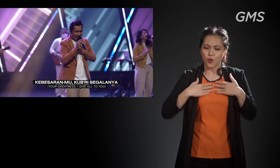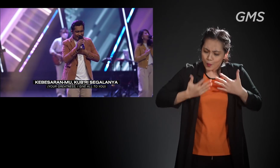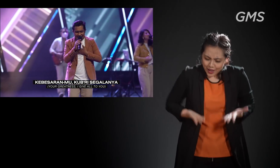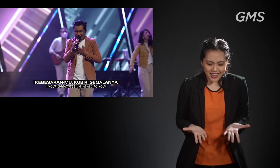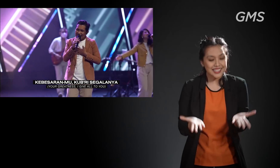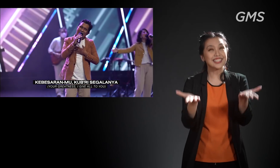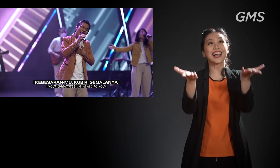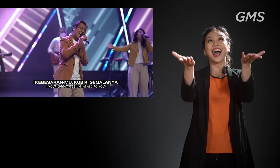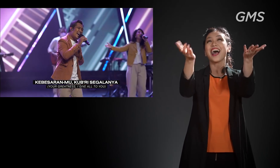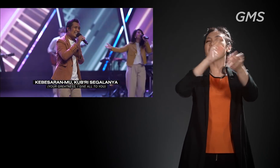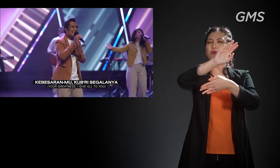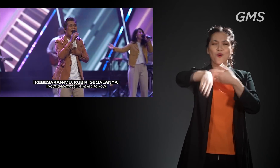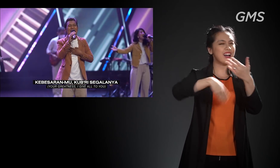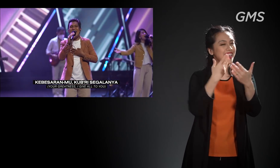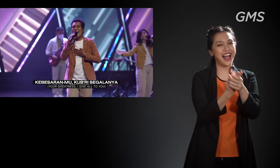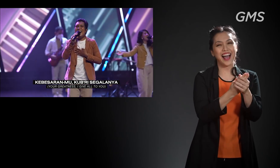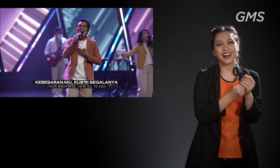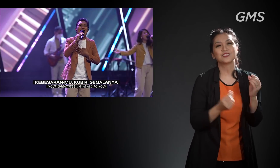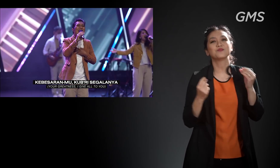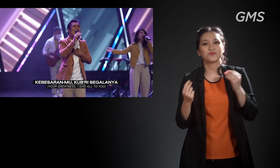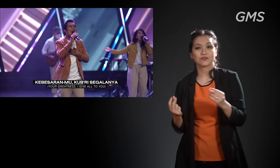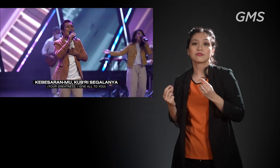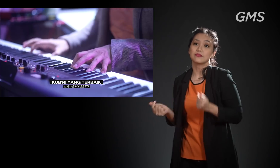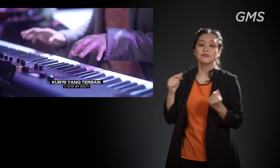ku beri segalanya,